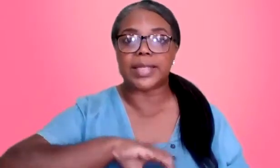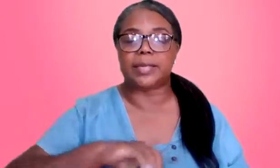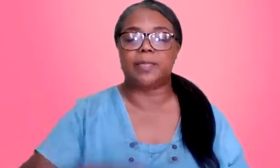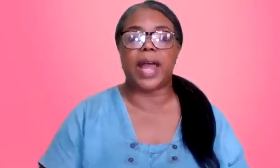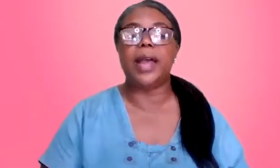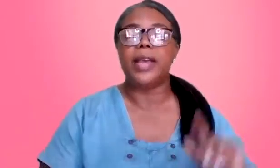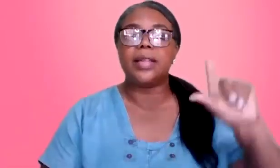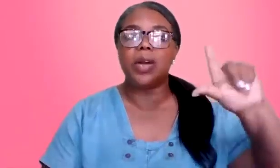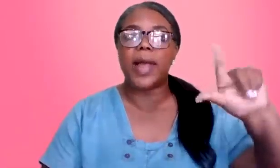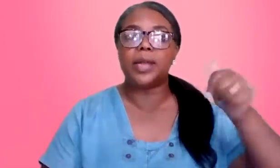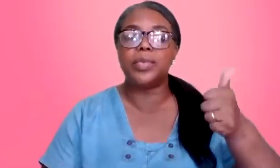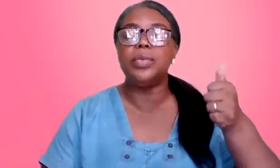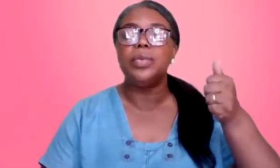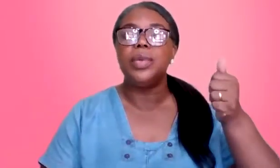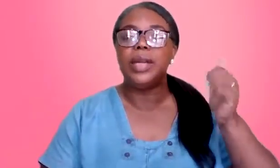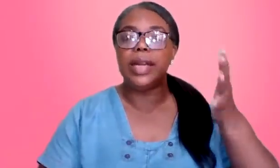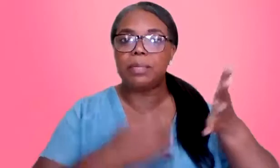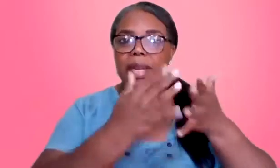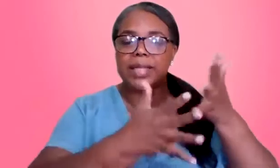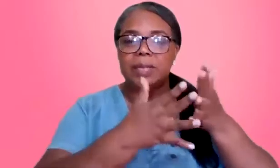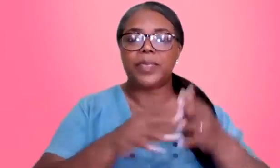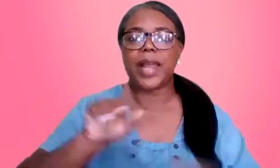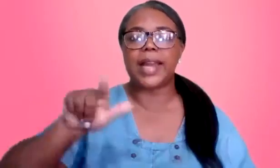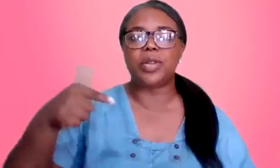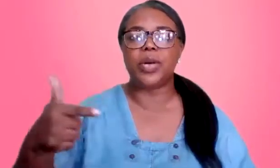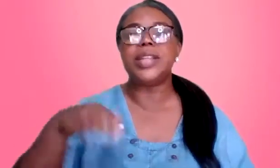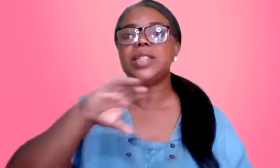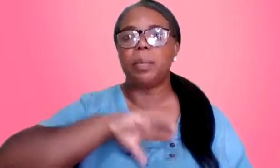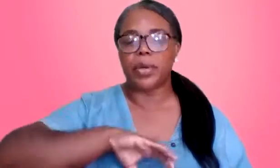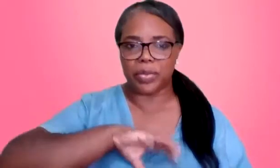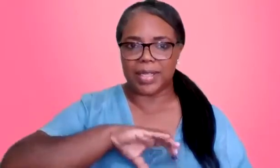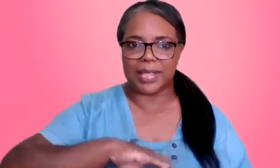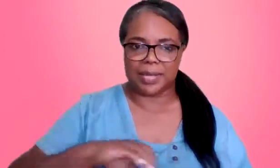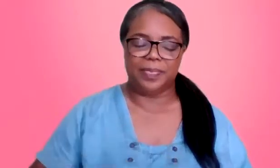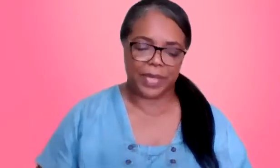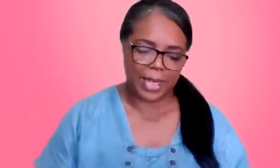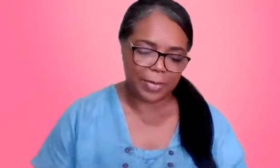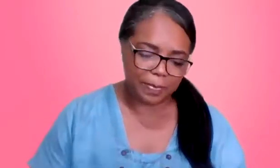portuguesa, tá? Então, L1, Libras. L2, português, tá?